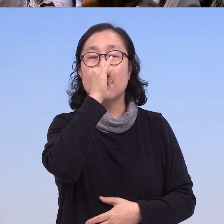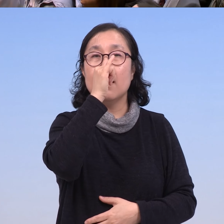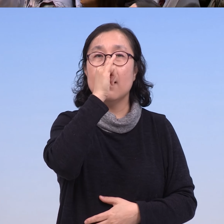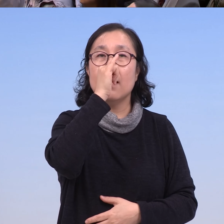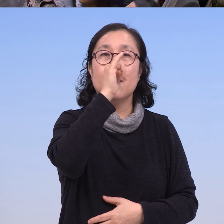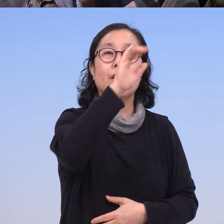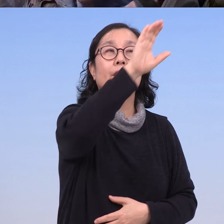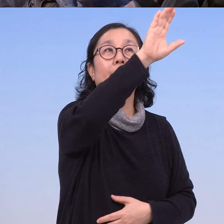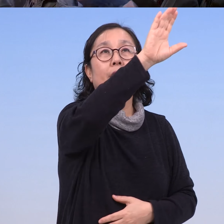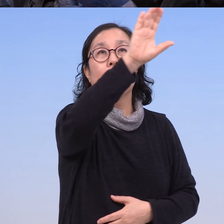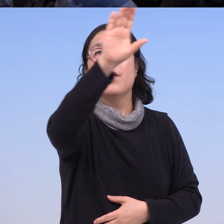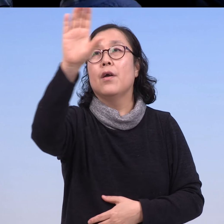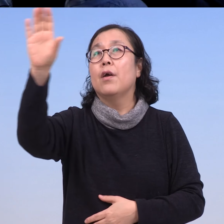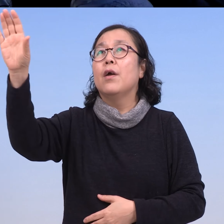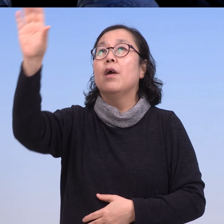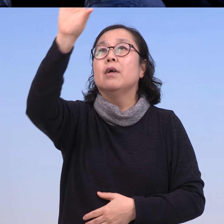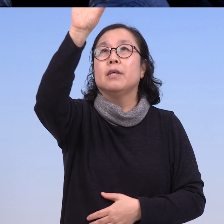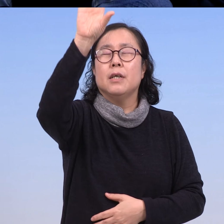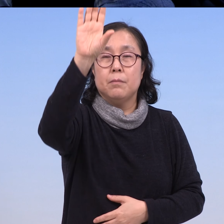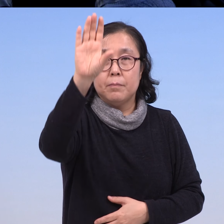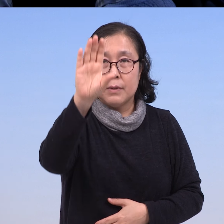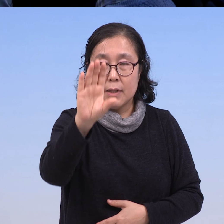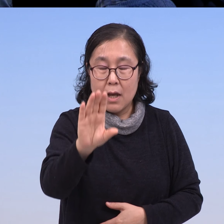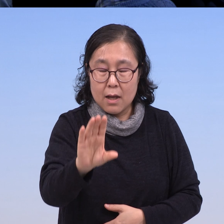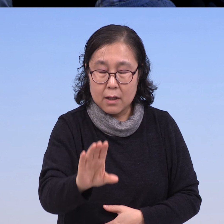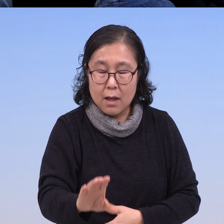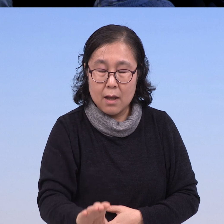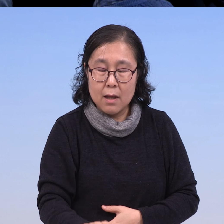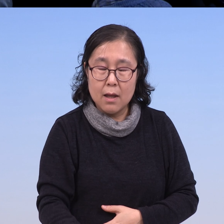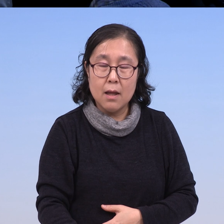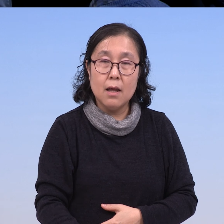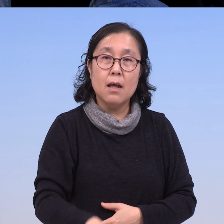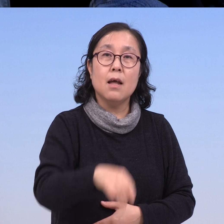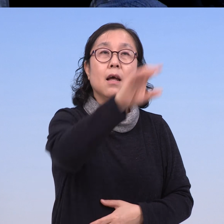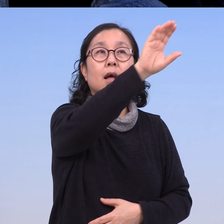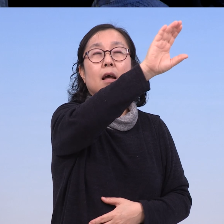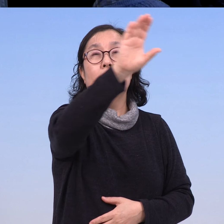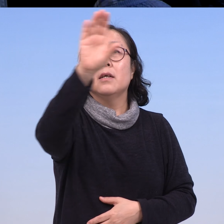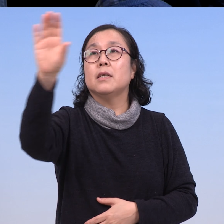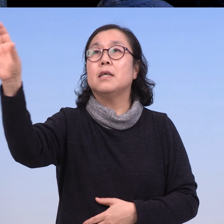원합니다. 십자가 십자가